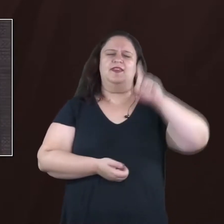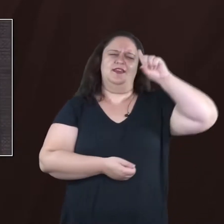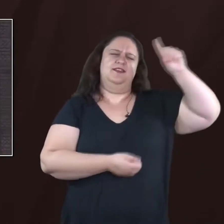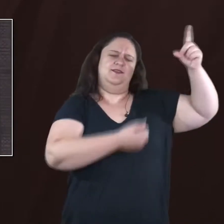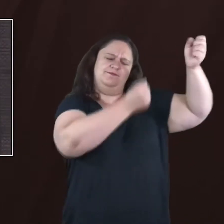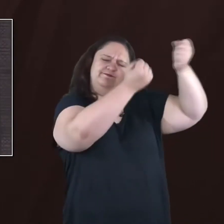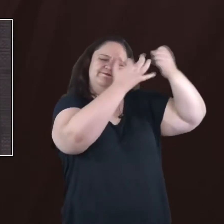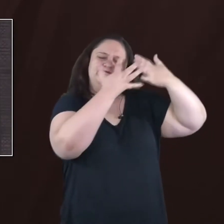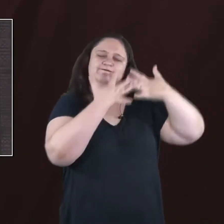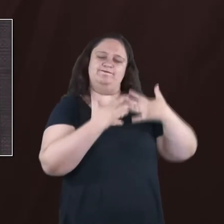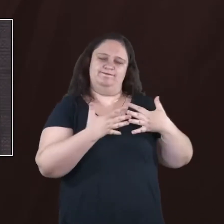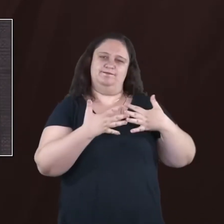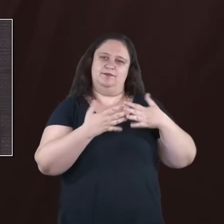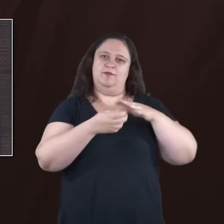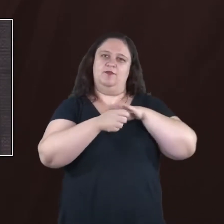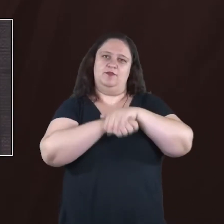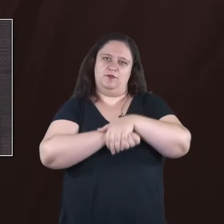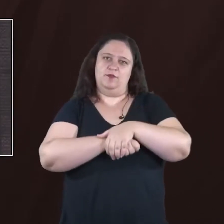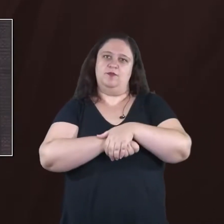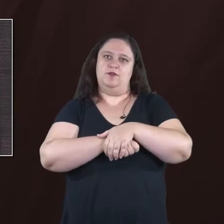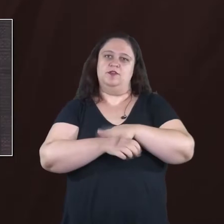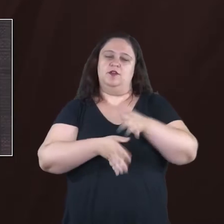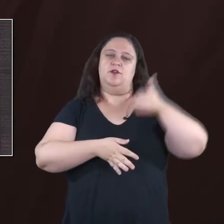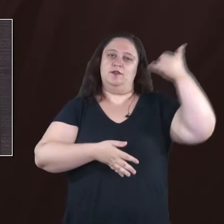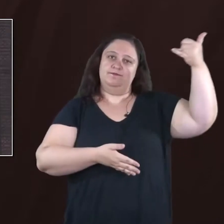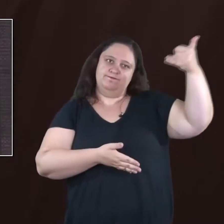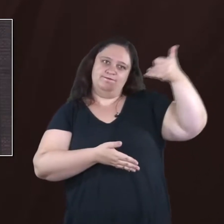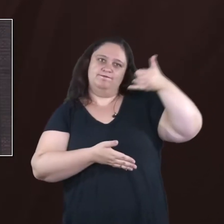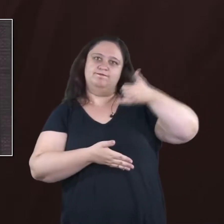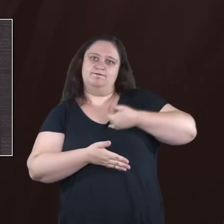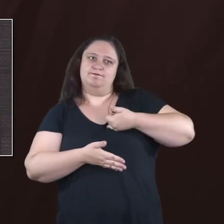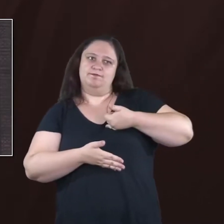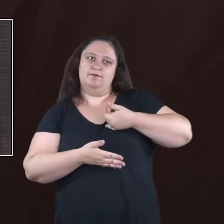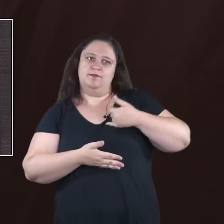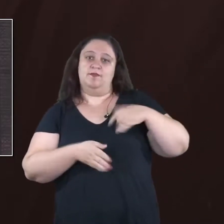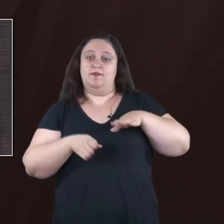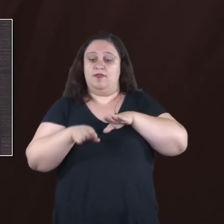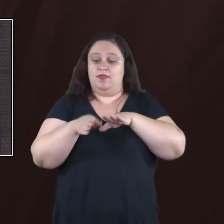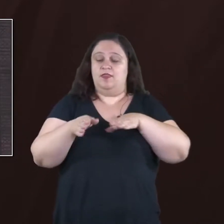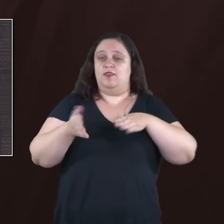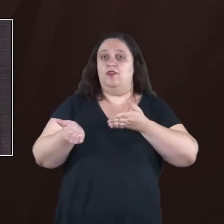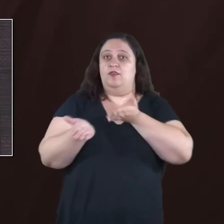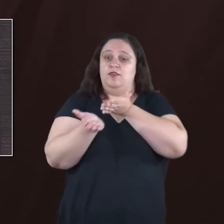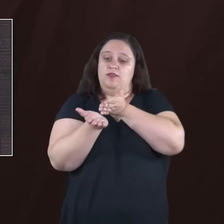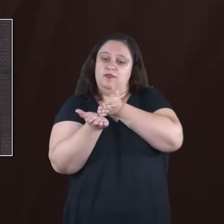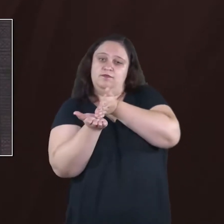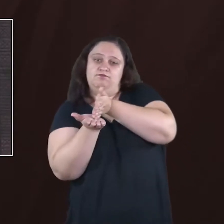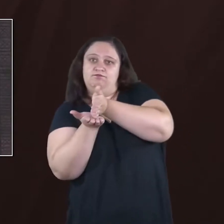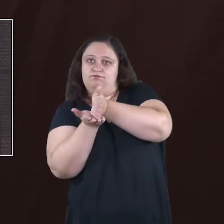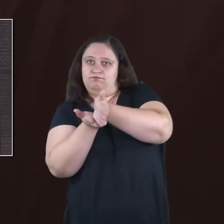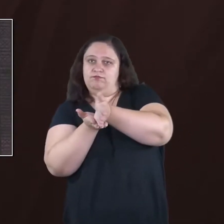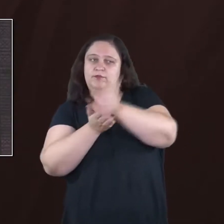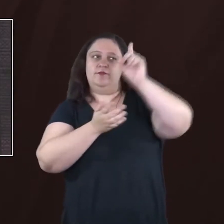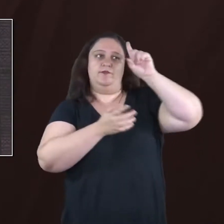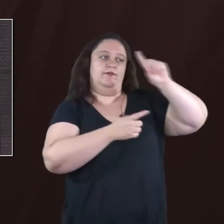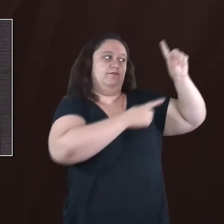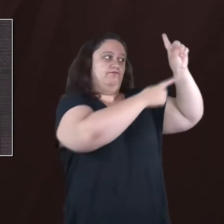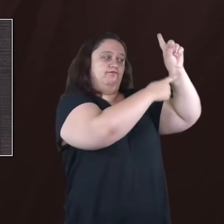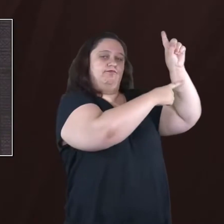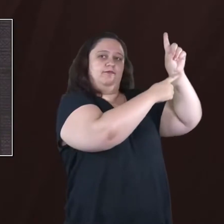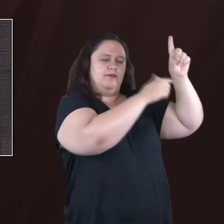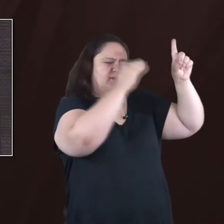abençoe nessa noite com a sua palavra, nos alinhando com a sua vontade. Porque não